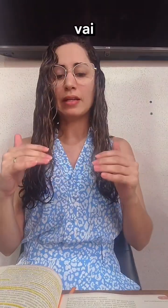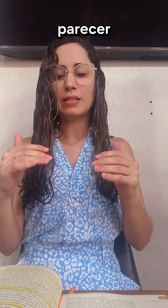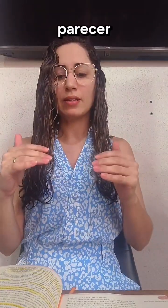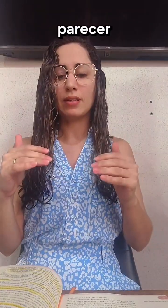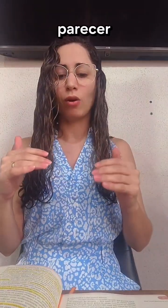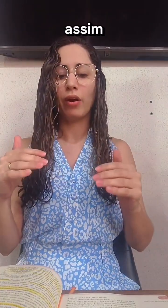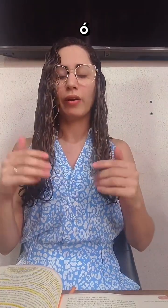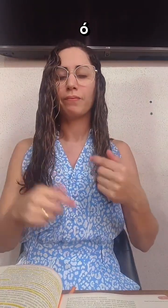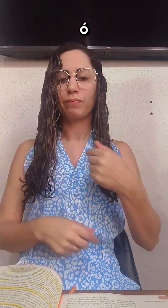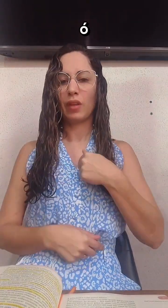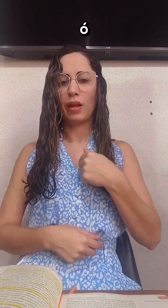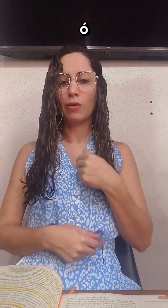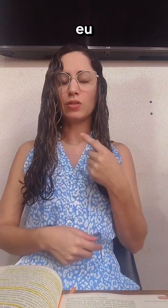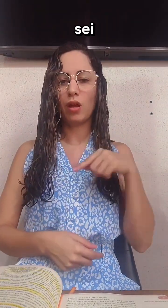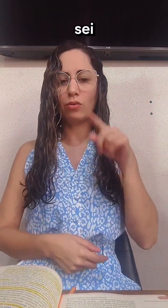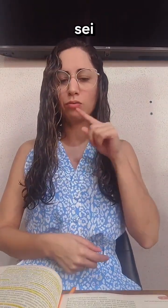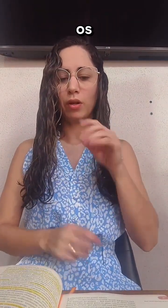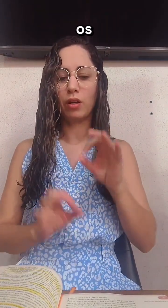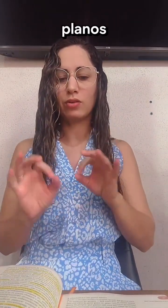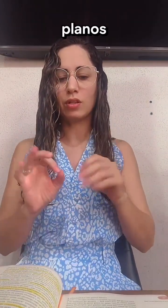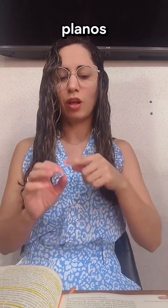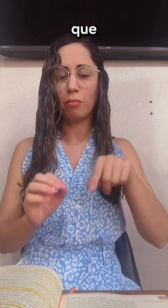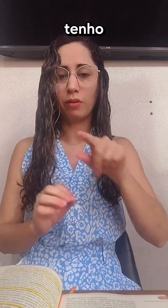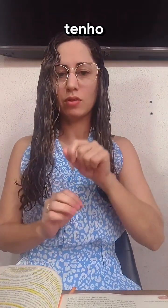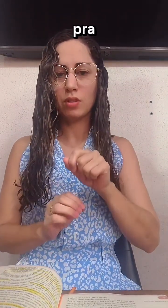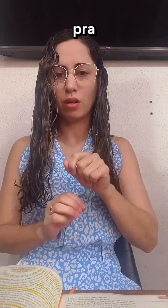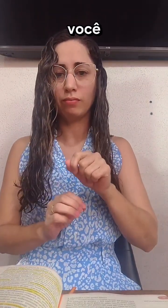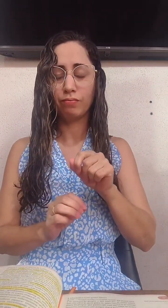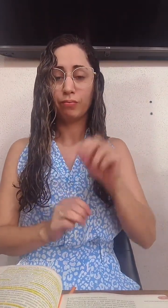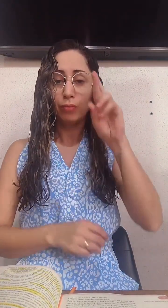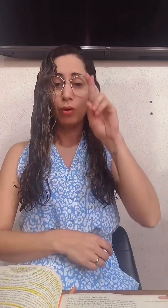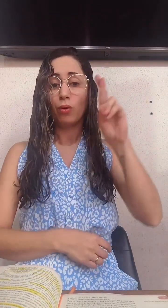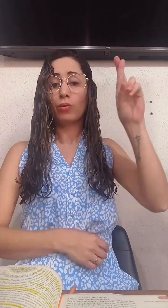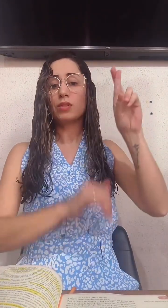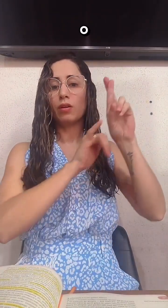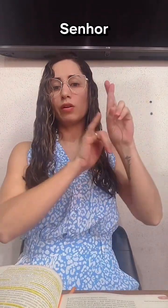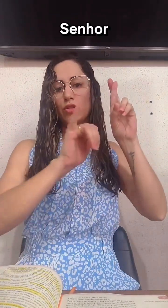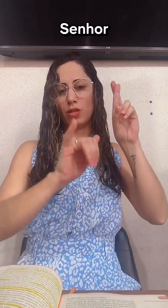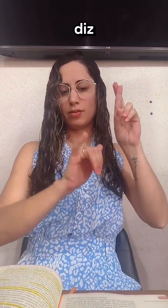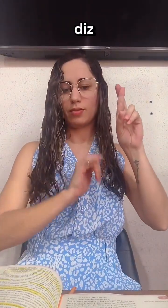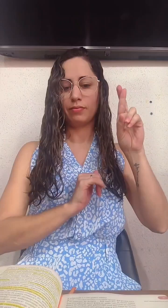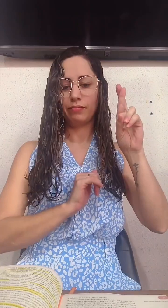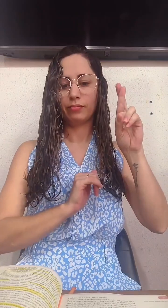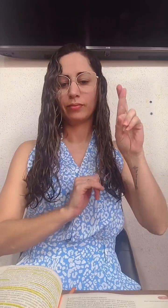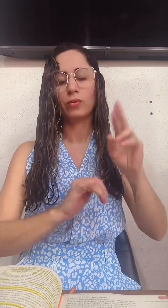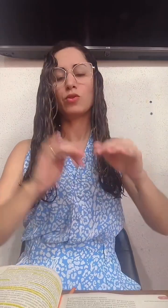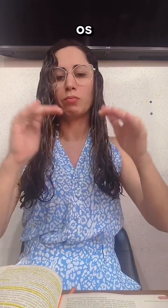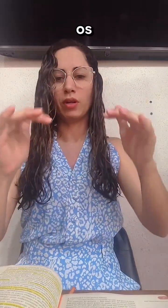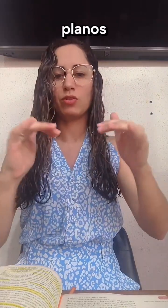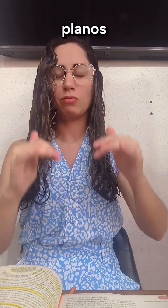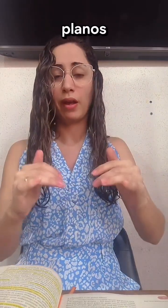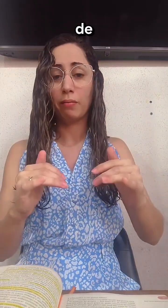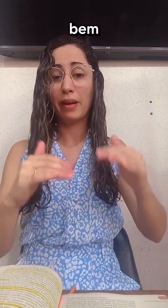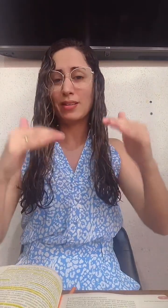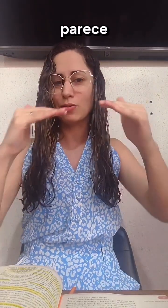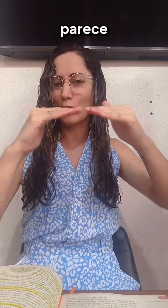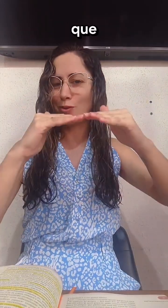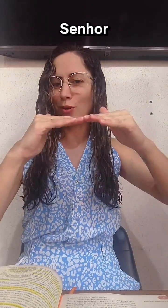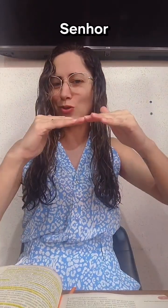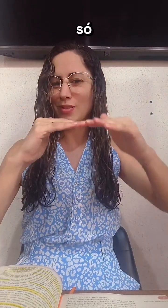parecer assim, ó. Eu sei os planos que tenho para você. O Senhor diz os planos de bem. Parece que o Senhor só